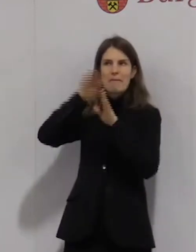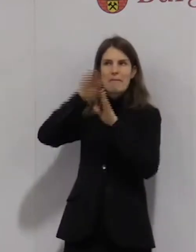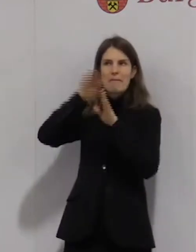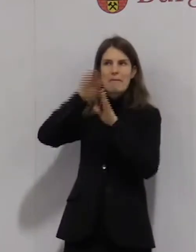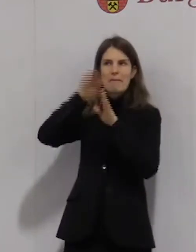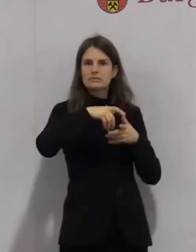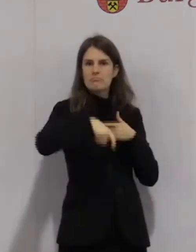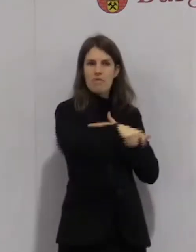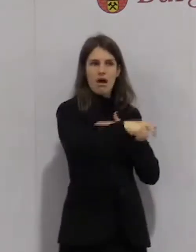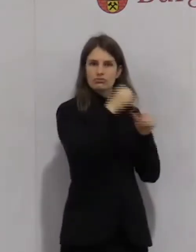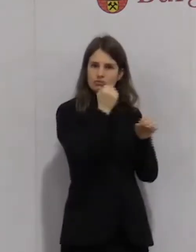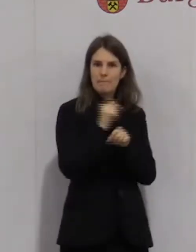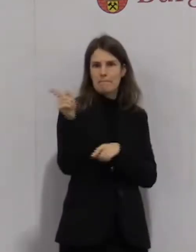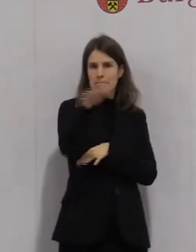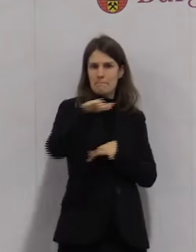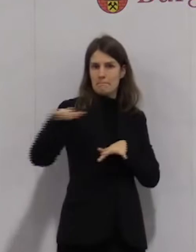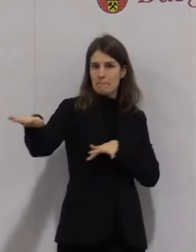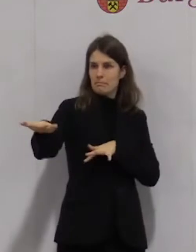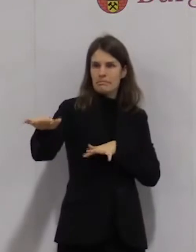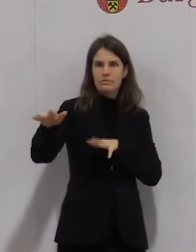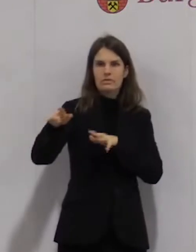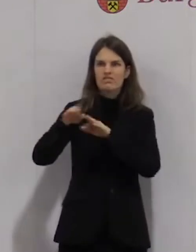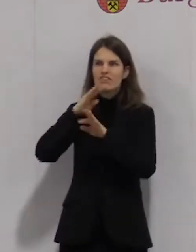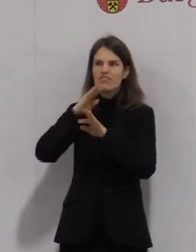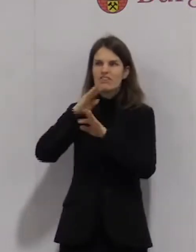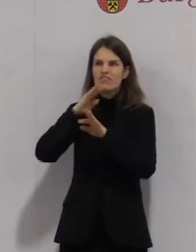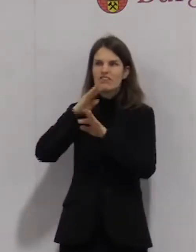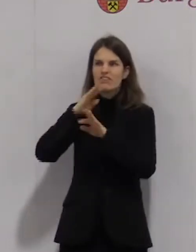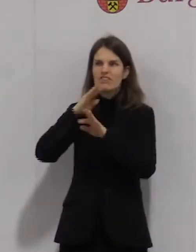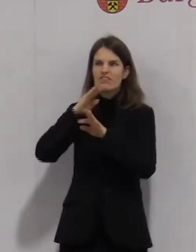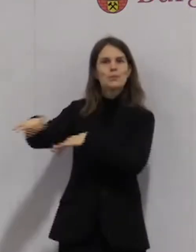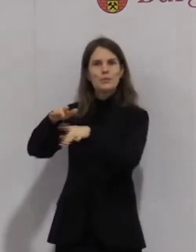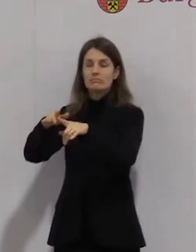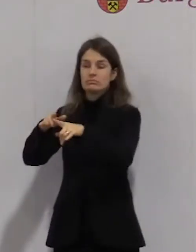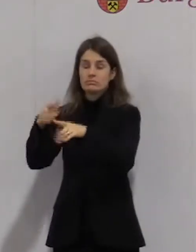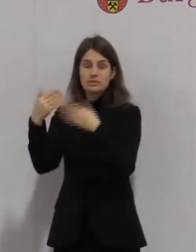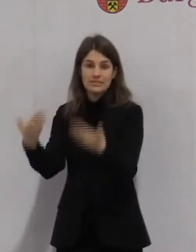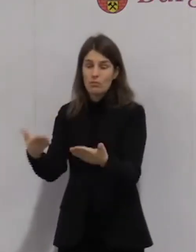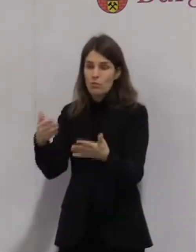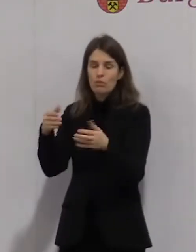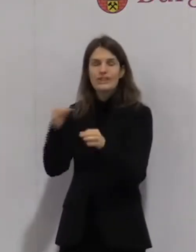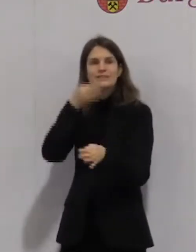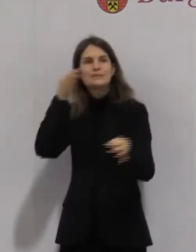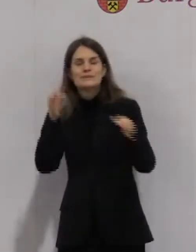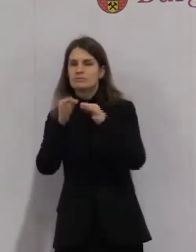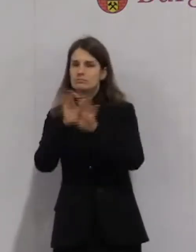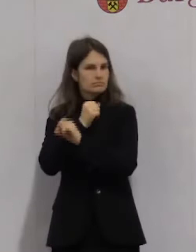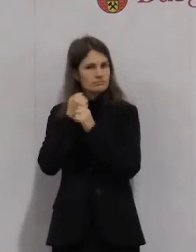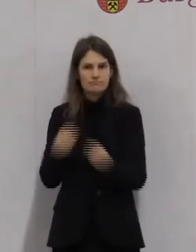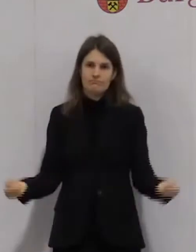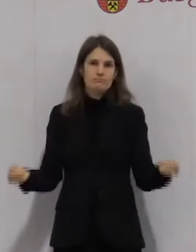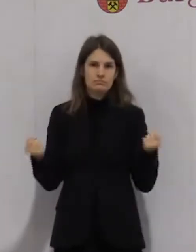Umgebung stattgefunden hätte. Das ist mit dieser Regelung nicht möglich. Das heißt, diese Veranstaltung